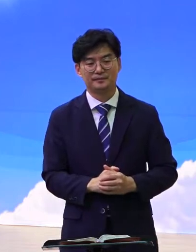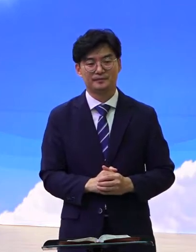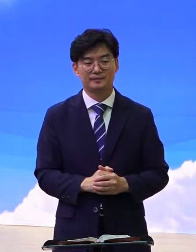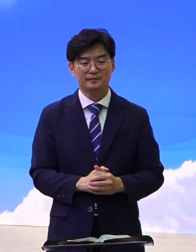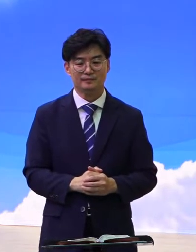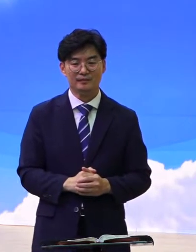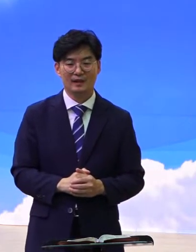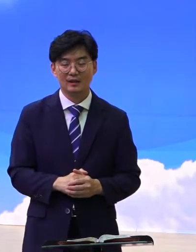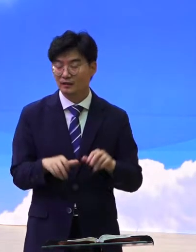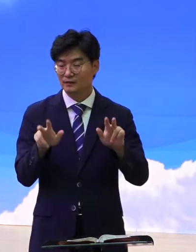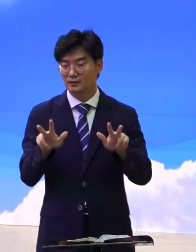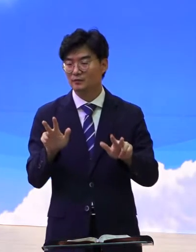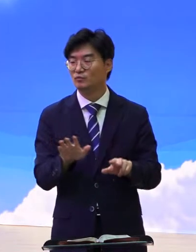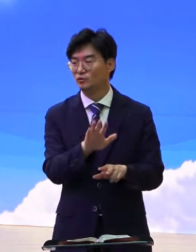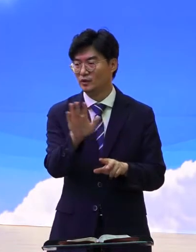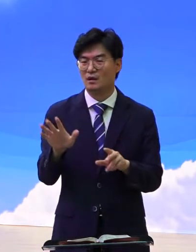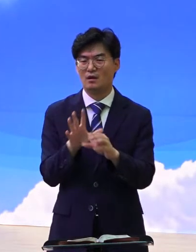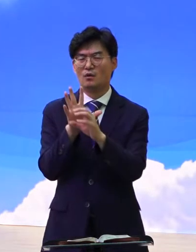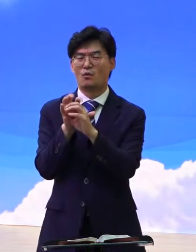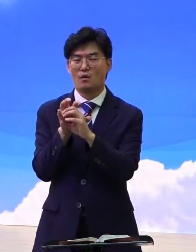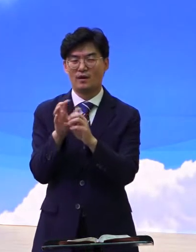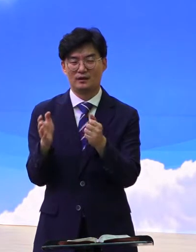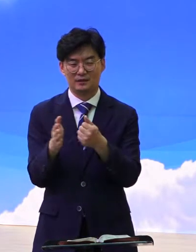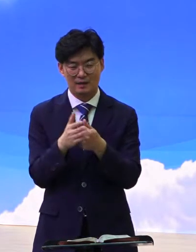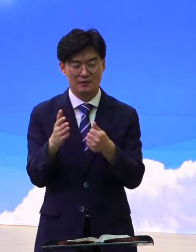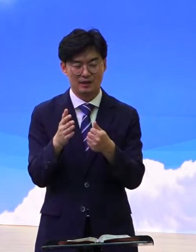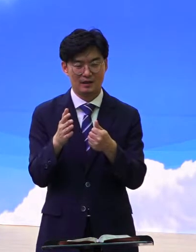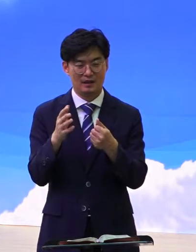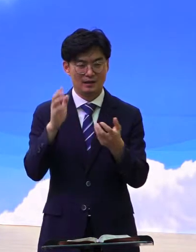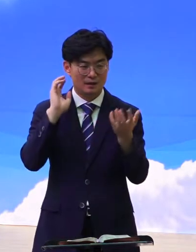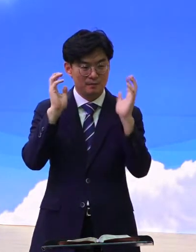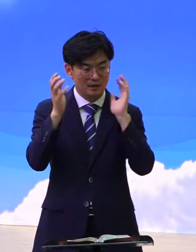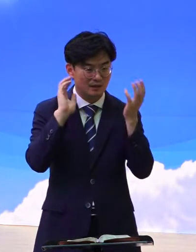우리가 코로나 시대를 살고 있습니다. 이 코로나로 참 많은 것이 변화됐습니다.